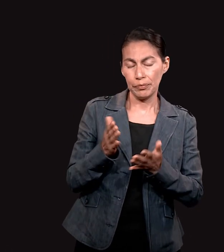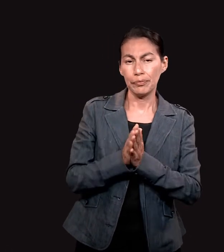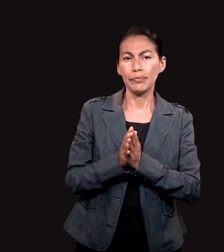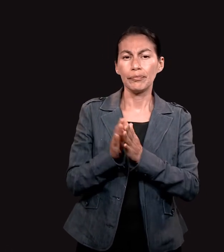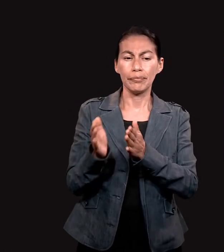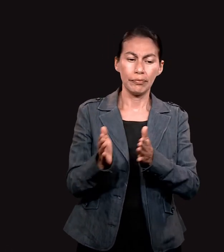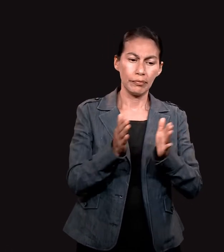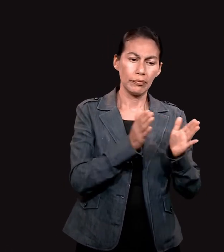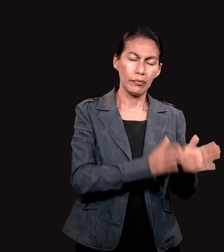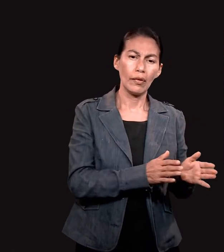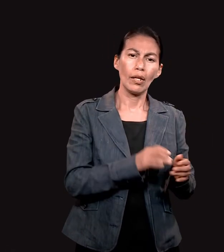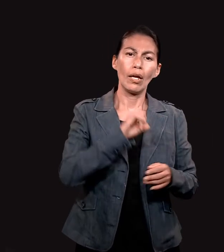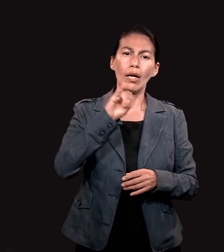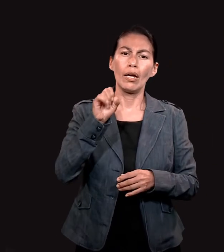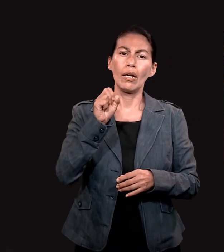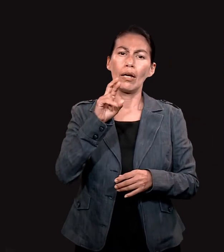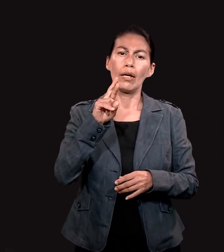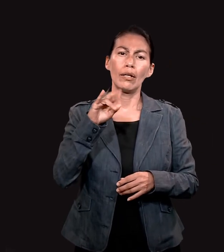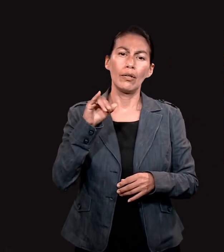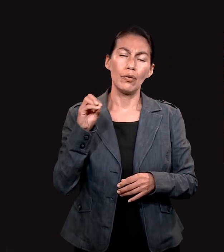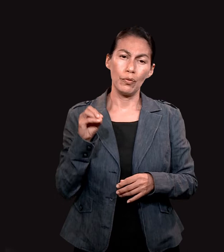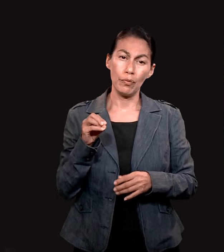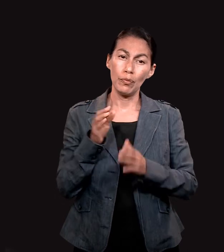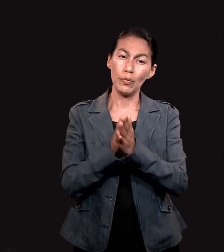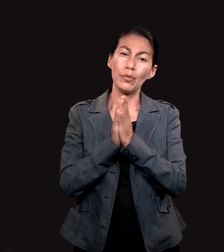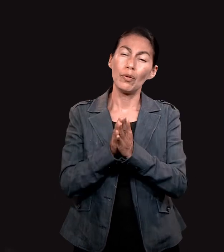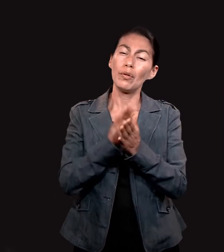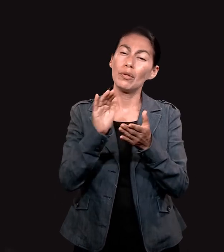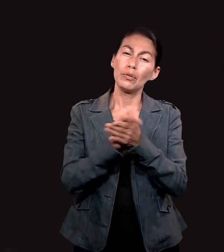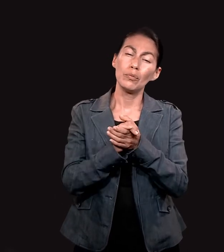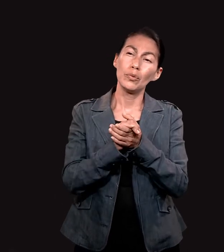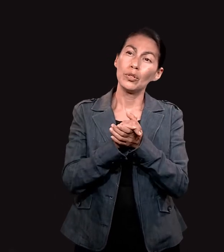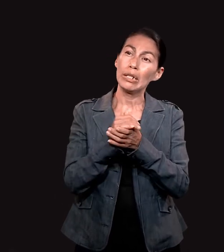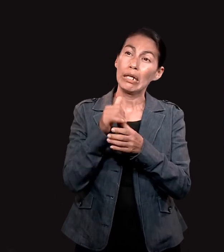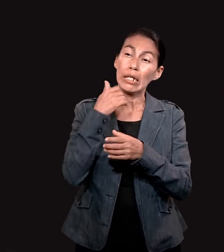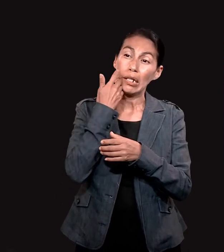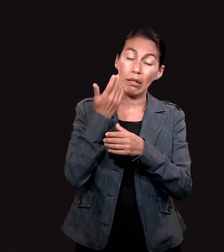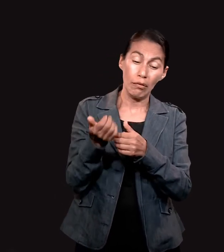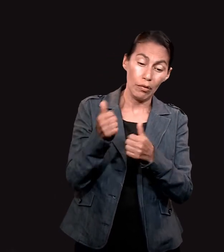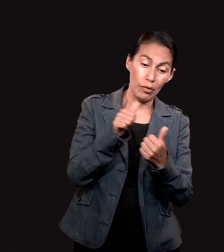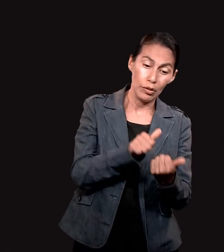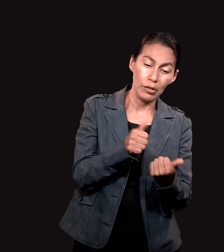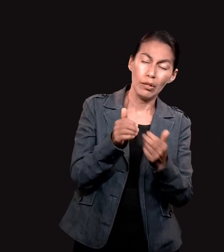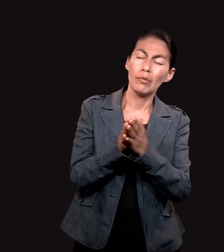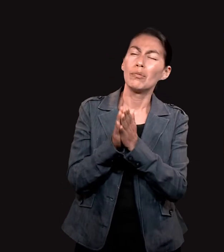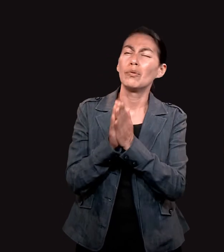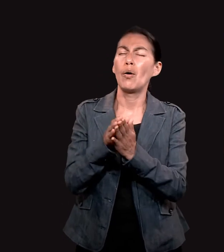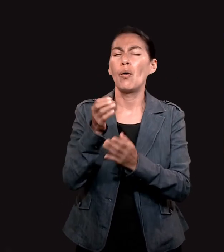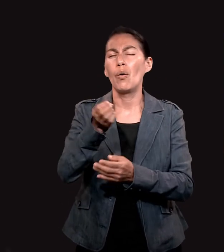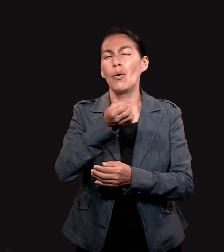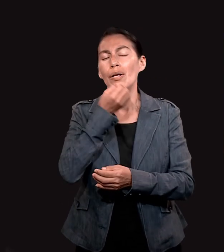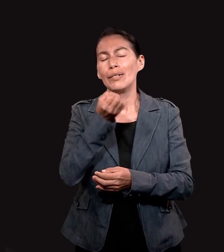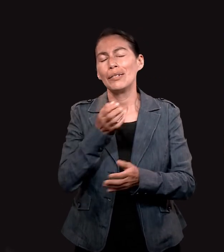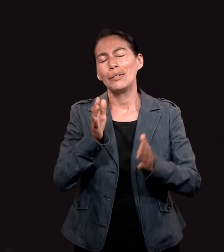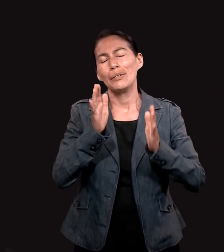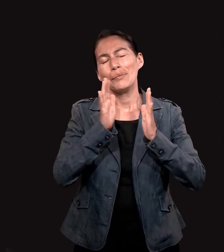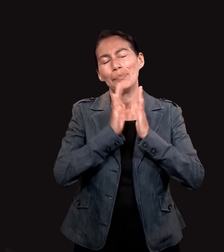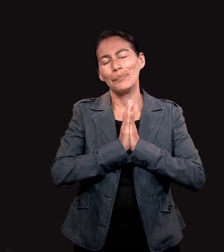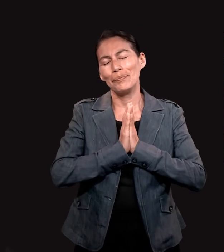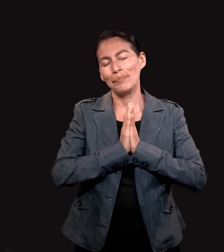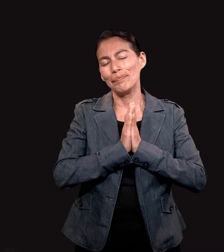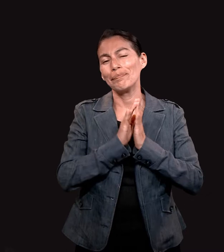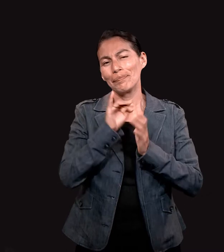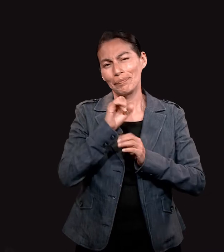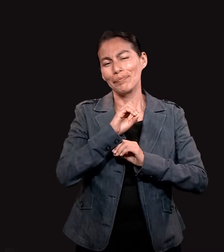por mi esposa, que está en la decisión de entregar su vida a Jesús. Amén, Jairo.